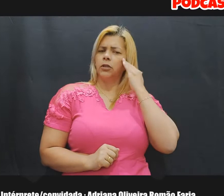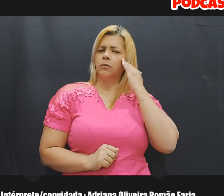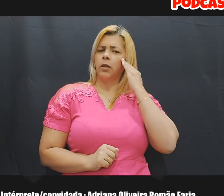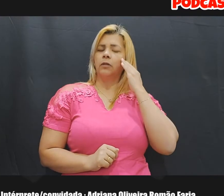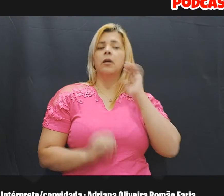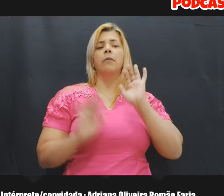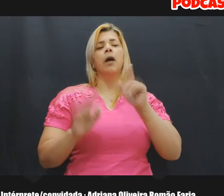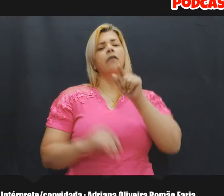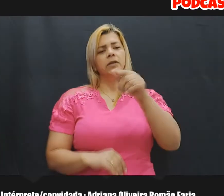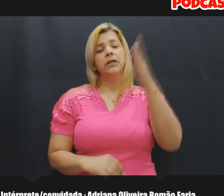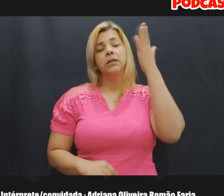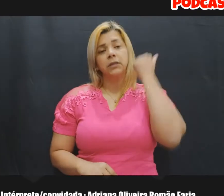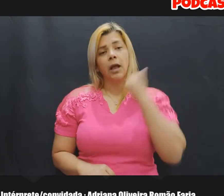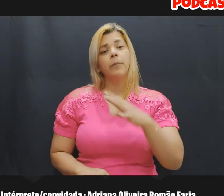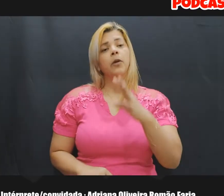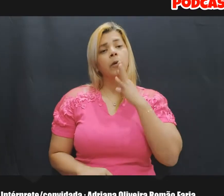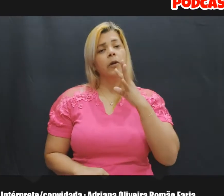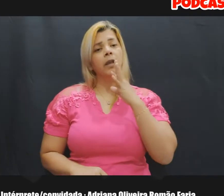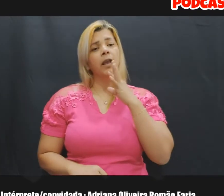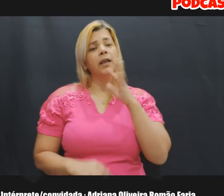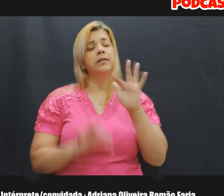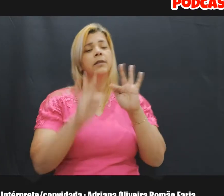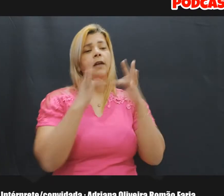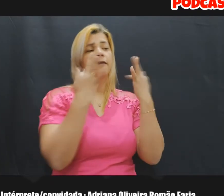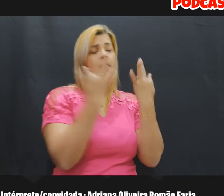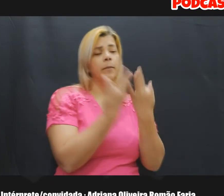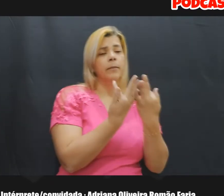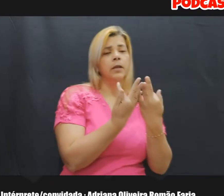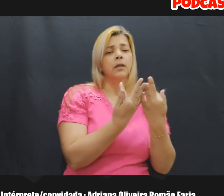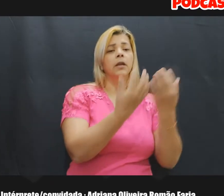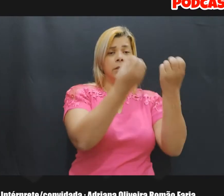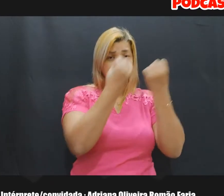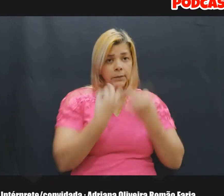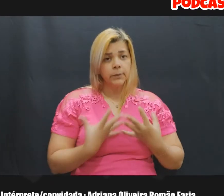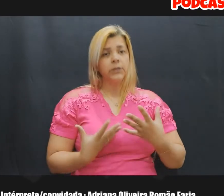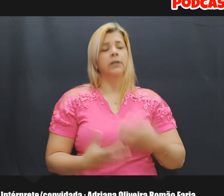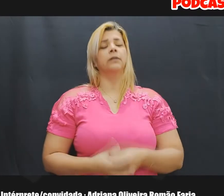convive e conhece, como que a família lida com a pessoa surda?